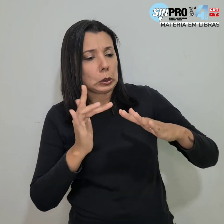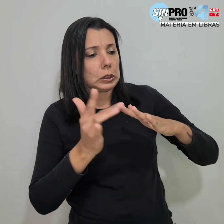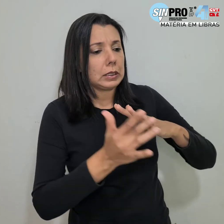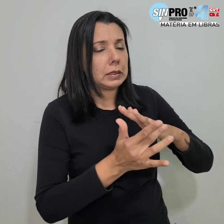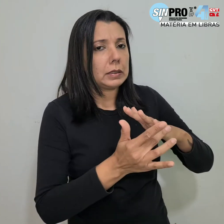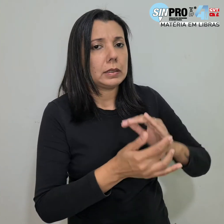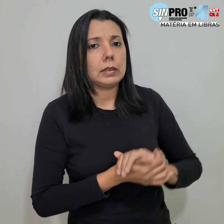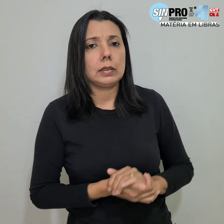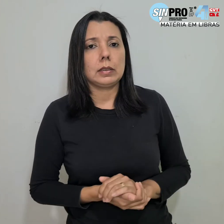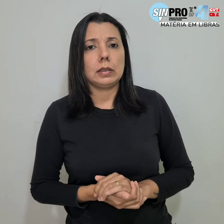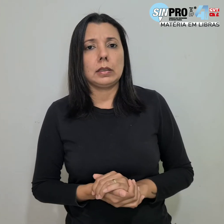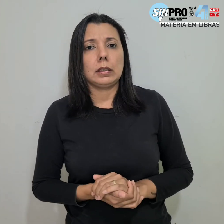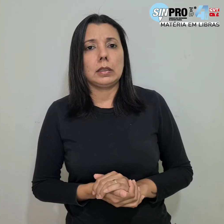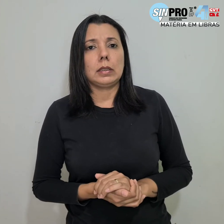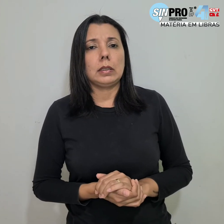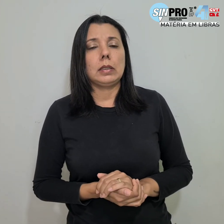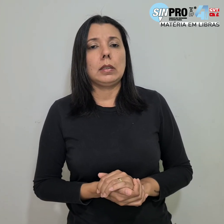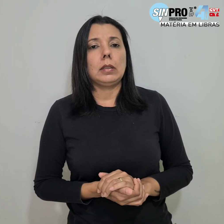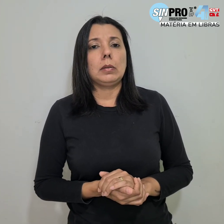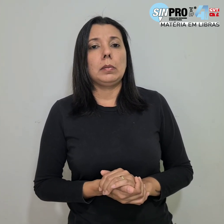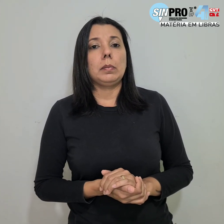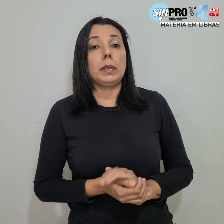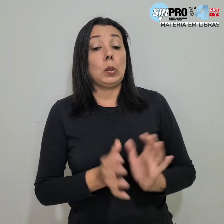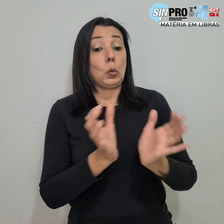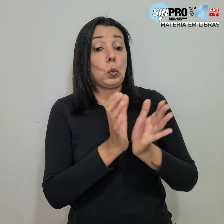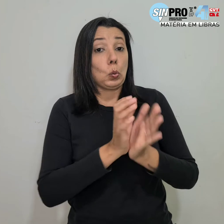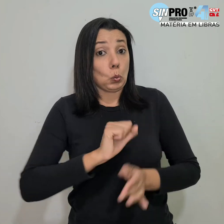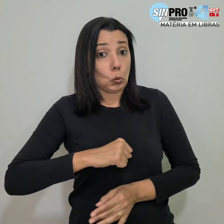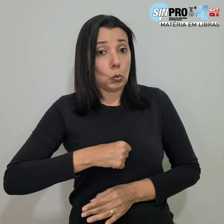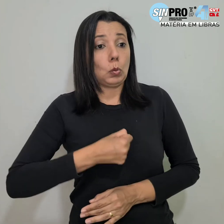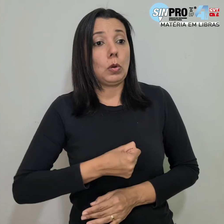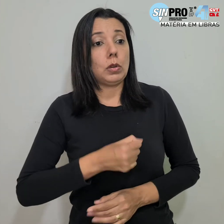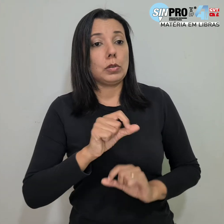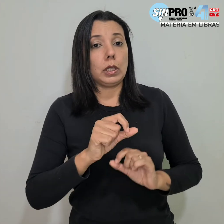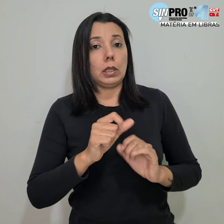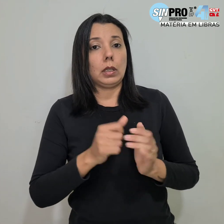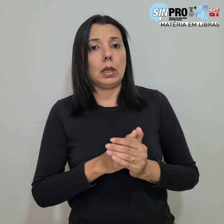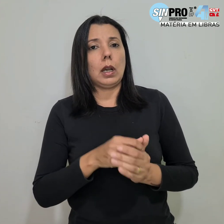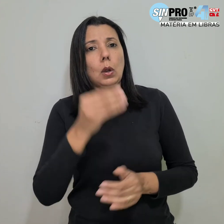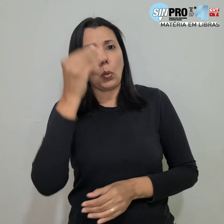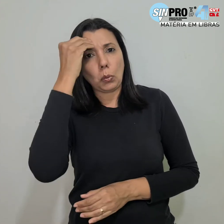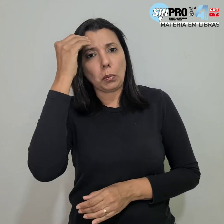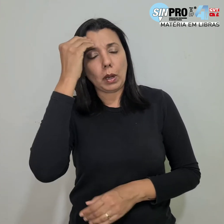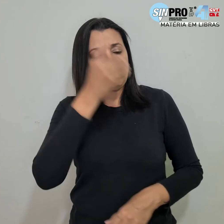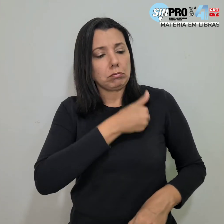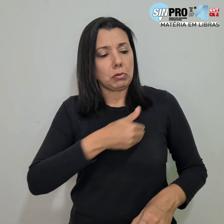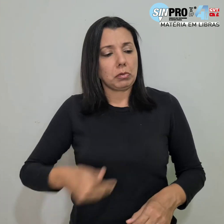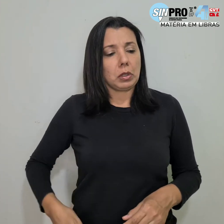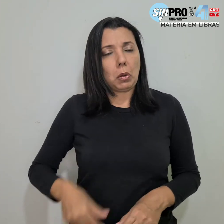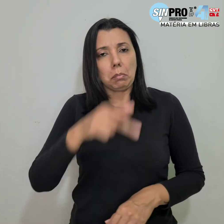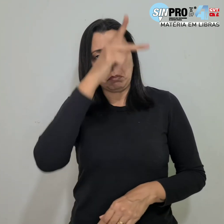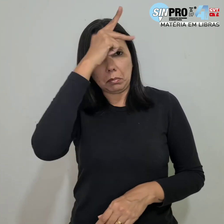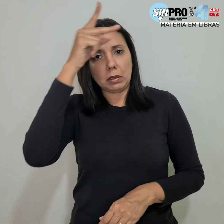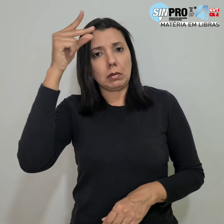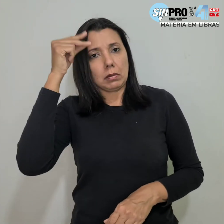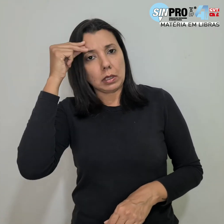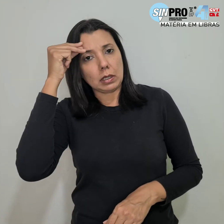sociais, por meio do gabinete do ódio, a culpar governadores, prefeitos e